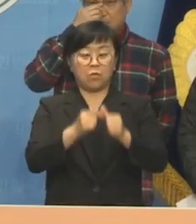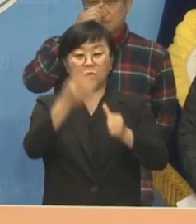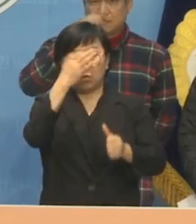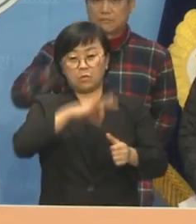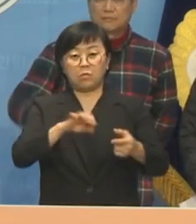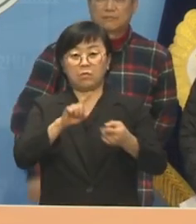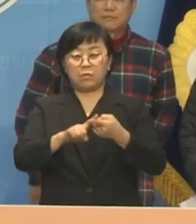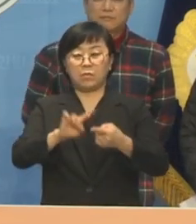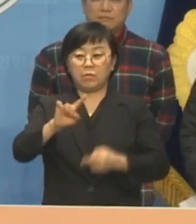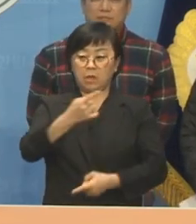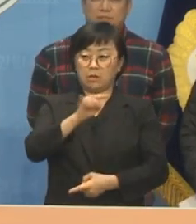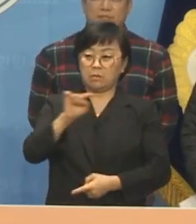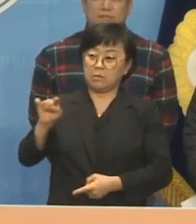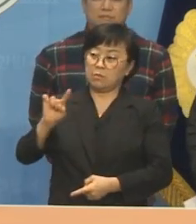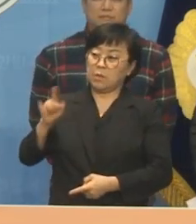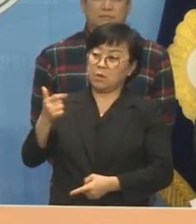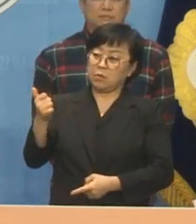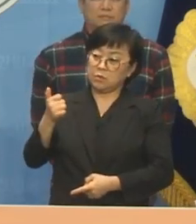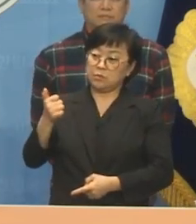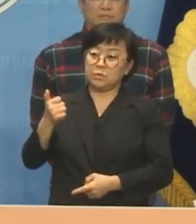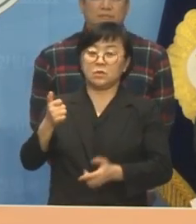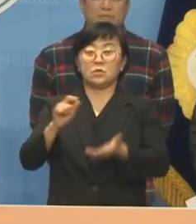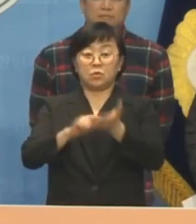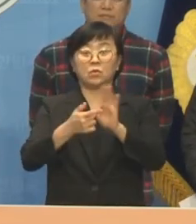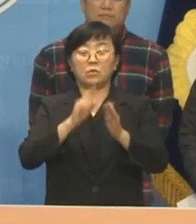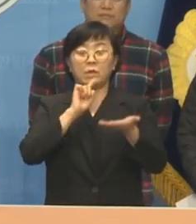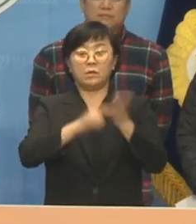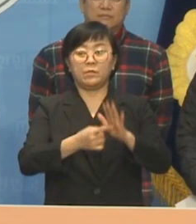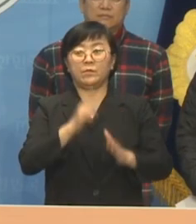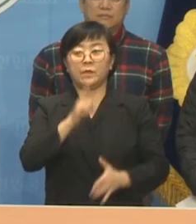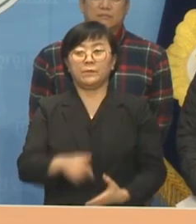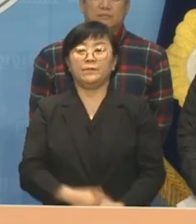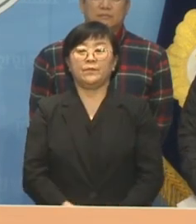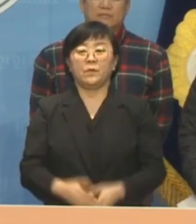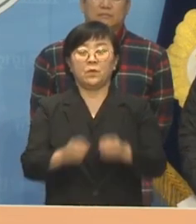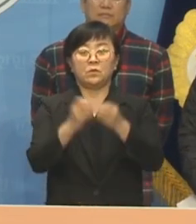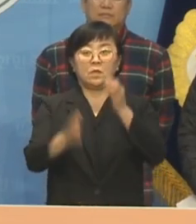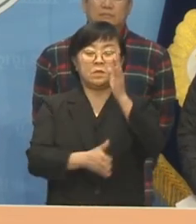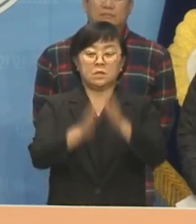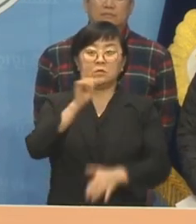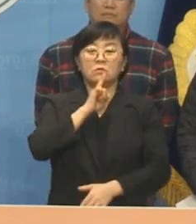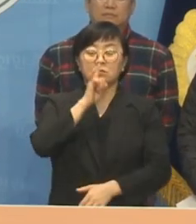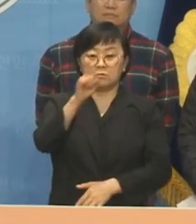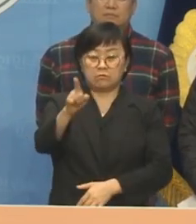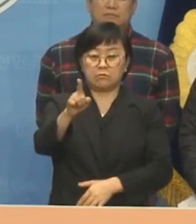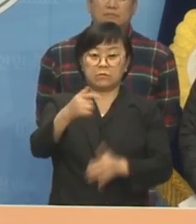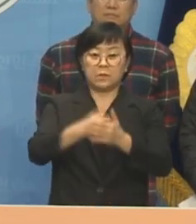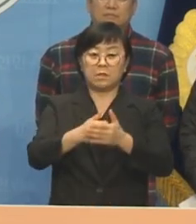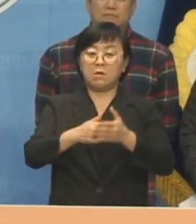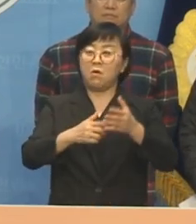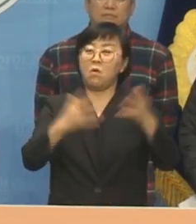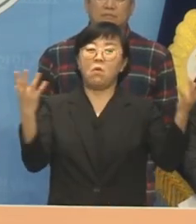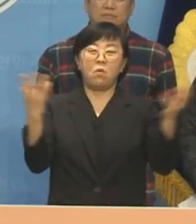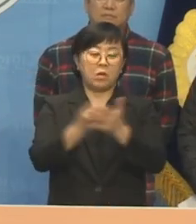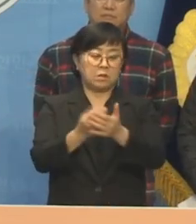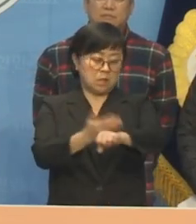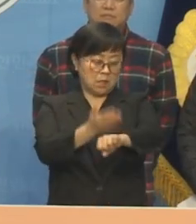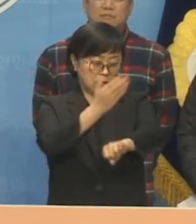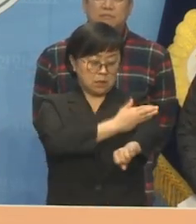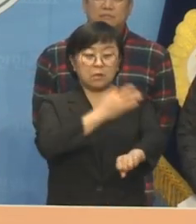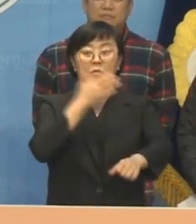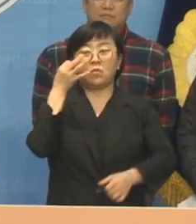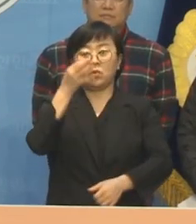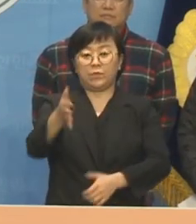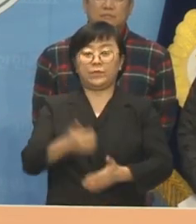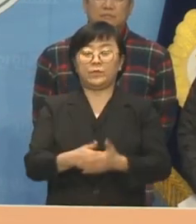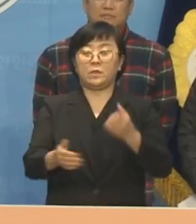대해서 100에서 150명 정도라고 밝히고 있습니다. 이는 논산시장의 주장이 터무니없이 과장되었음을 보여줍니다.